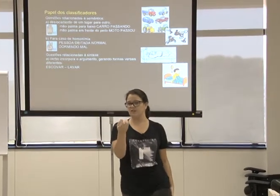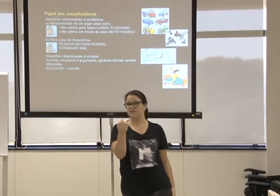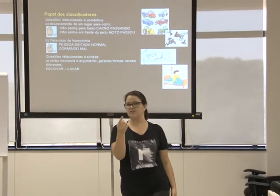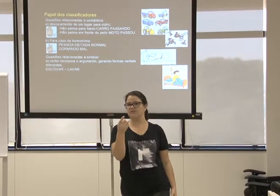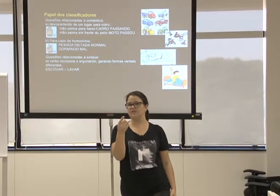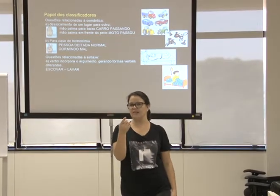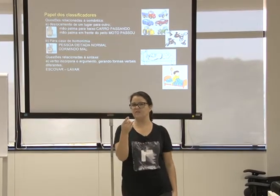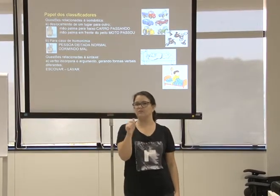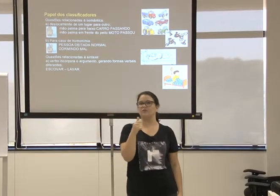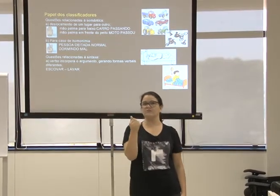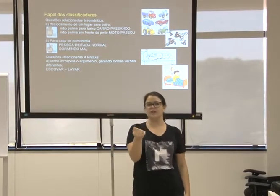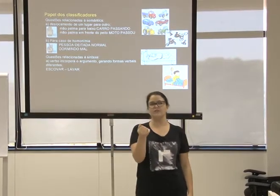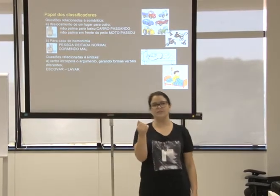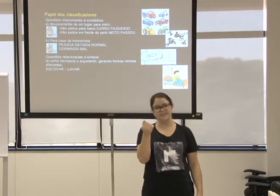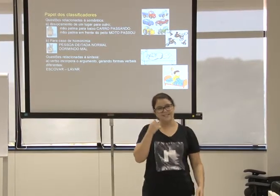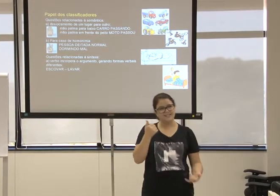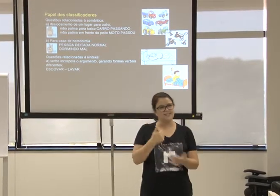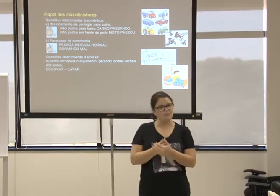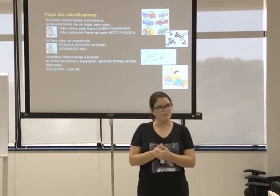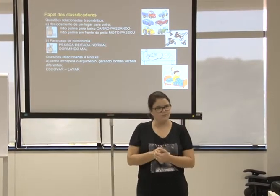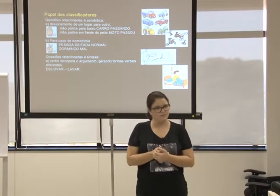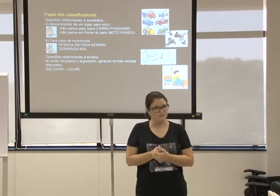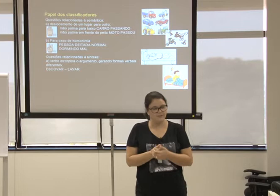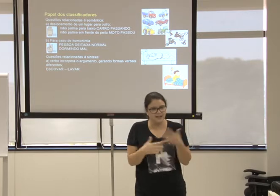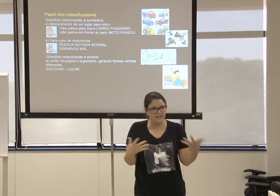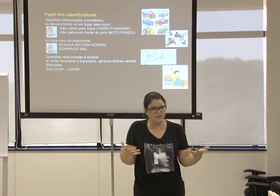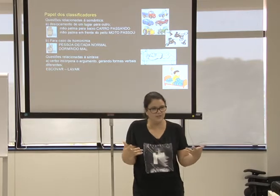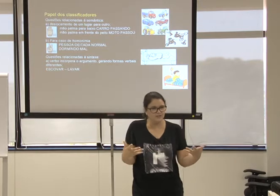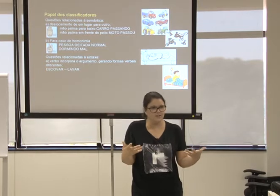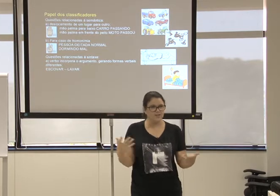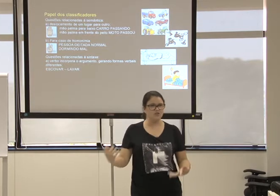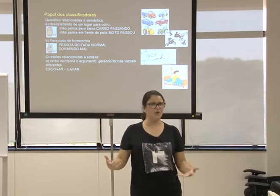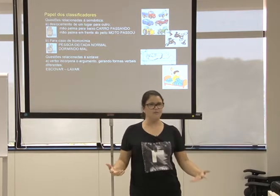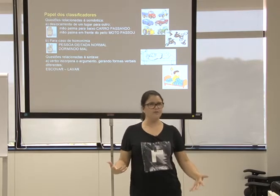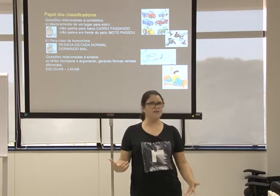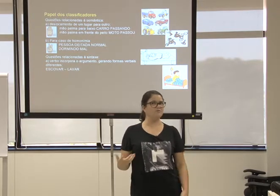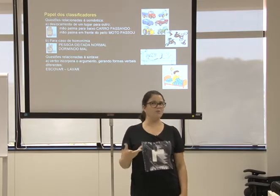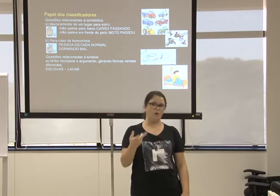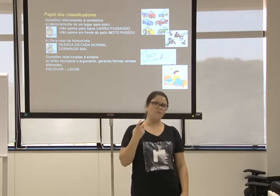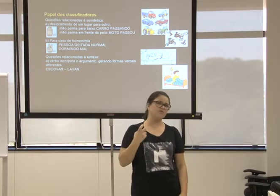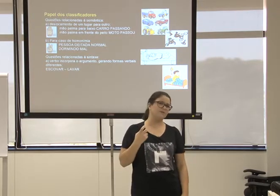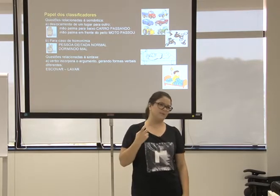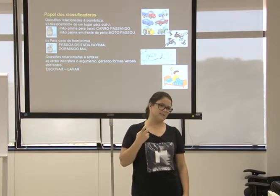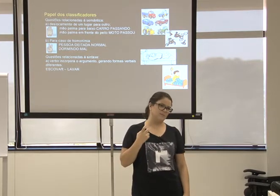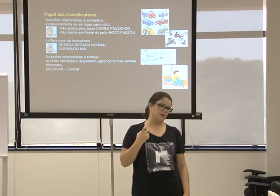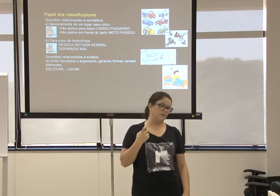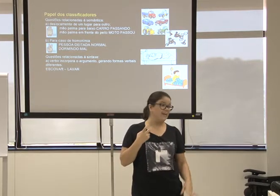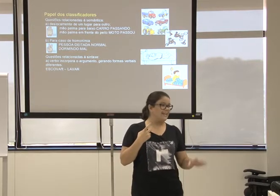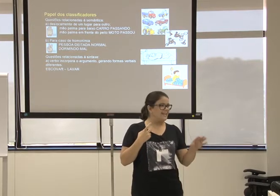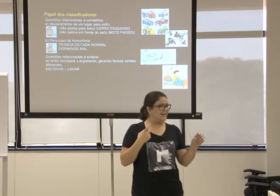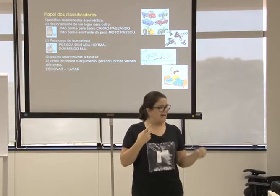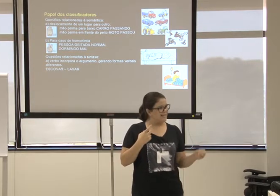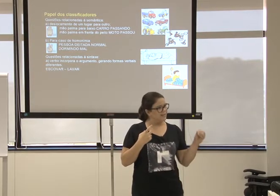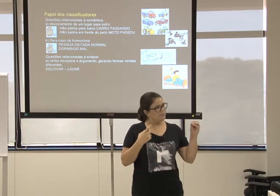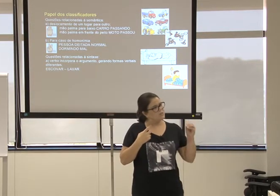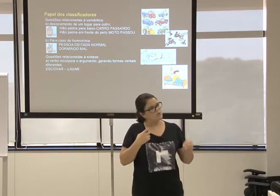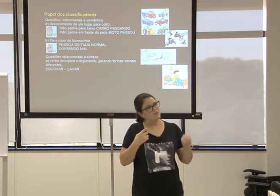questões de você estar usando descrição daquilo. De como você viu, como você percebeu. E cada pessoa vai